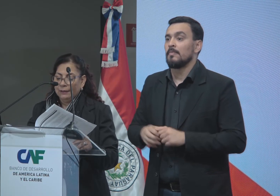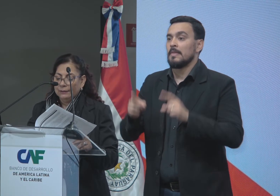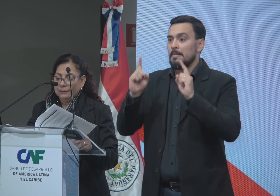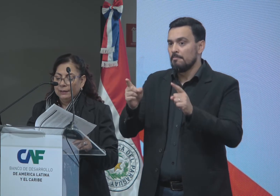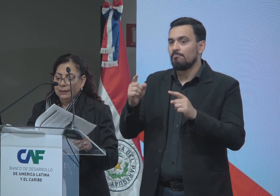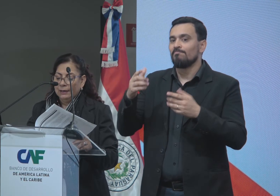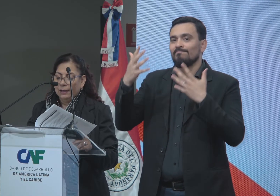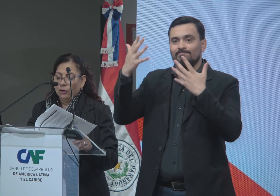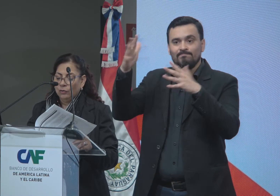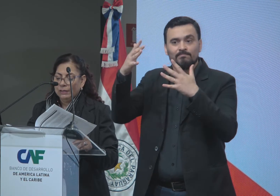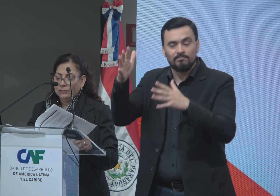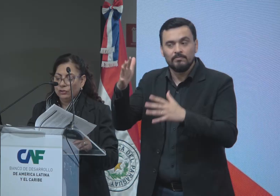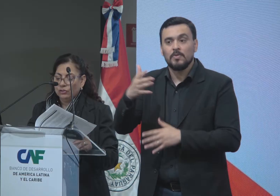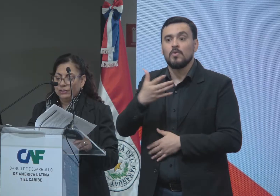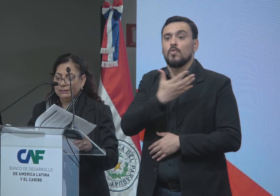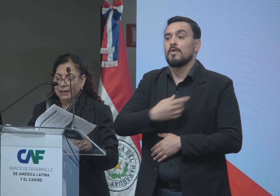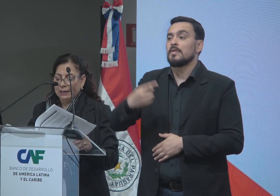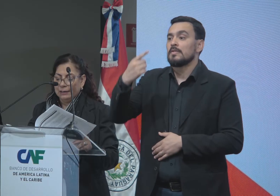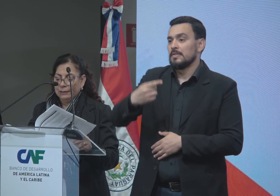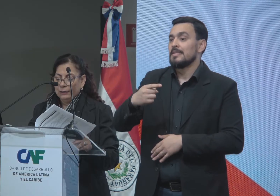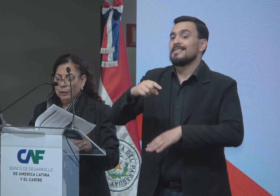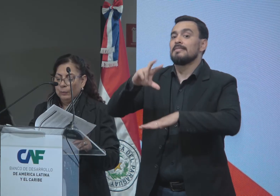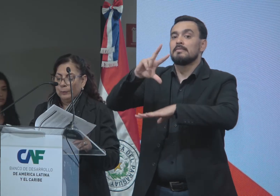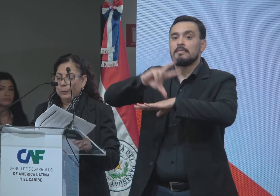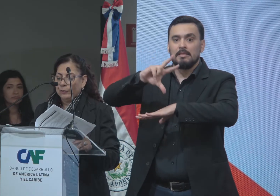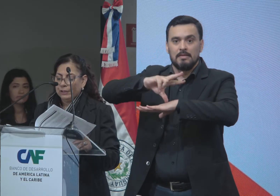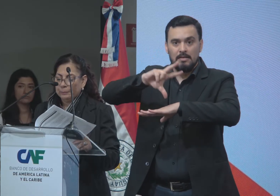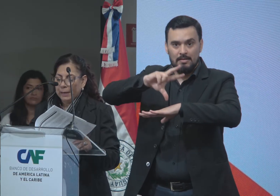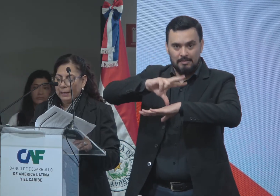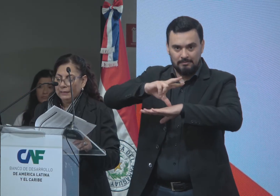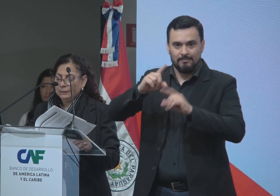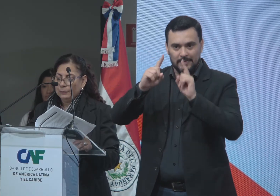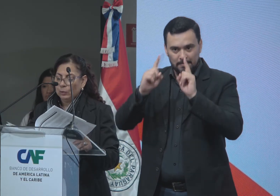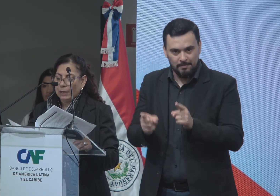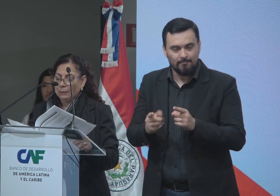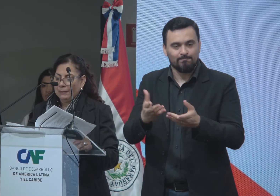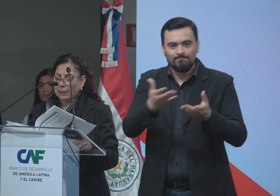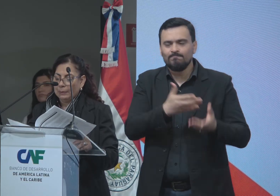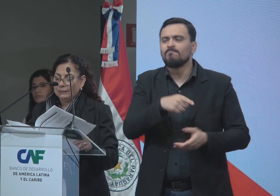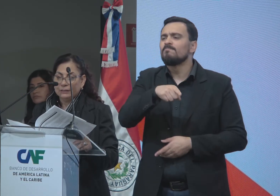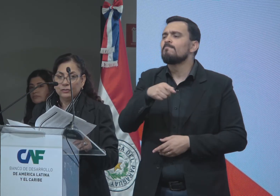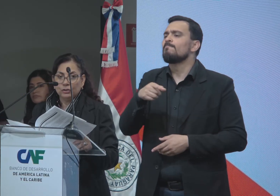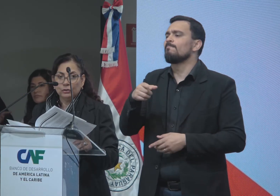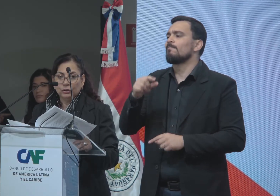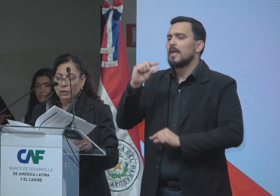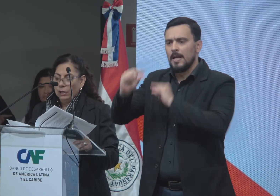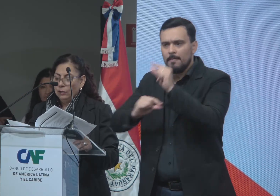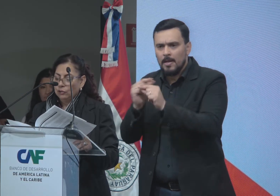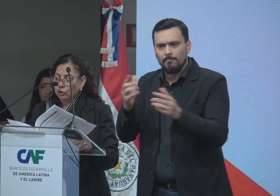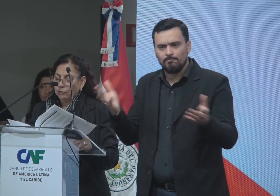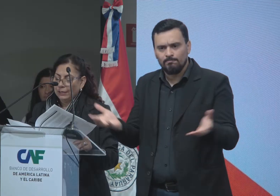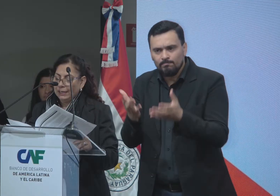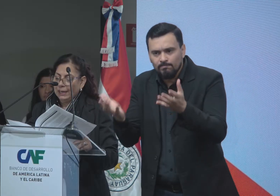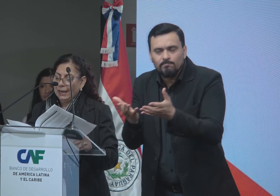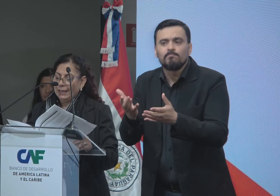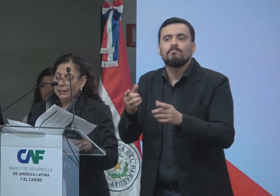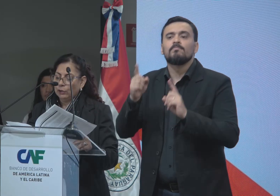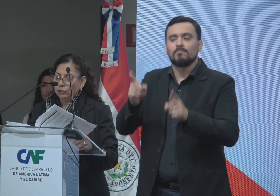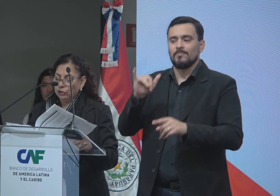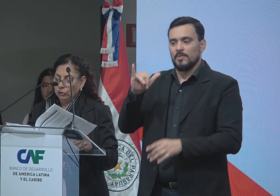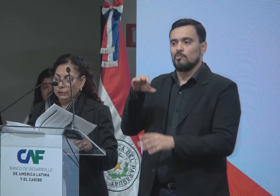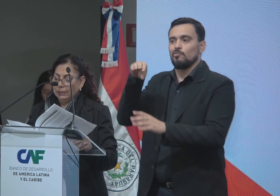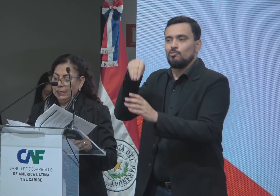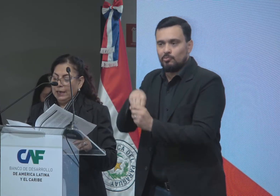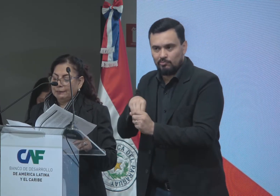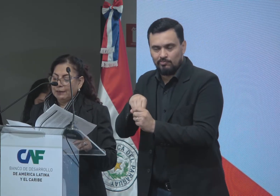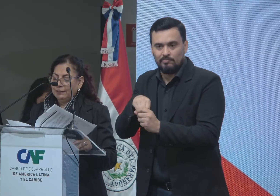Galardonada la Gobernación Central por promover planes y programas de capacitación sobre la